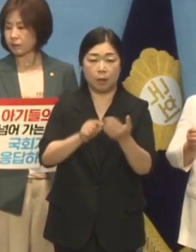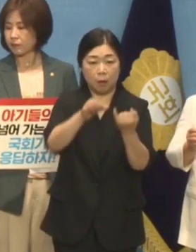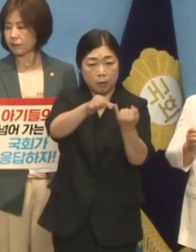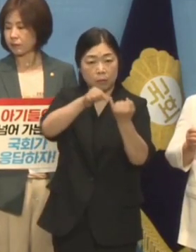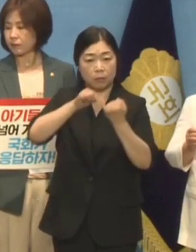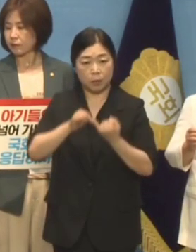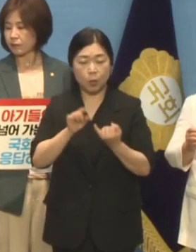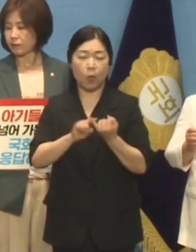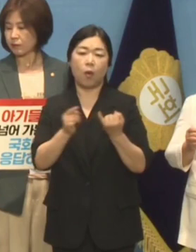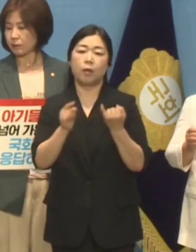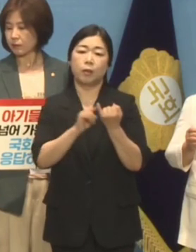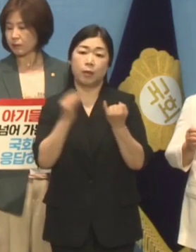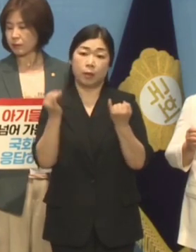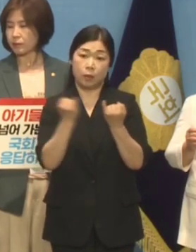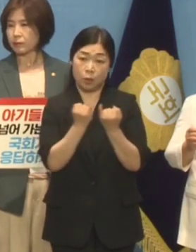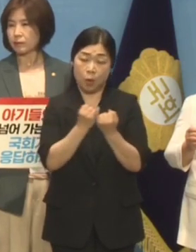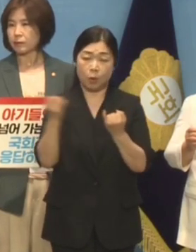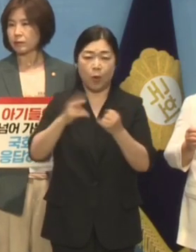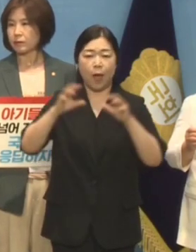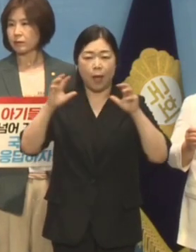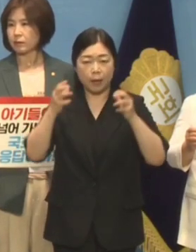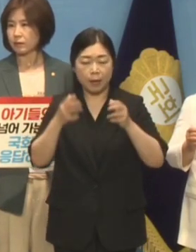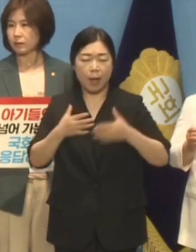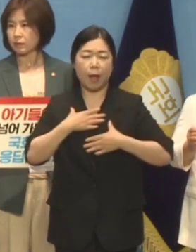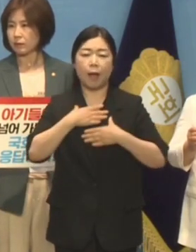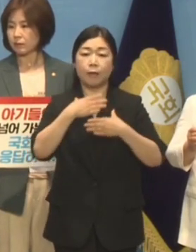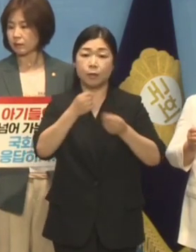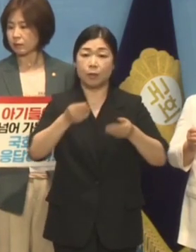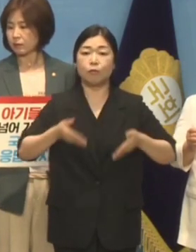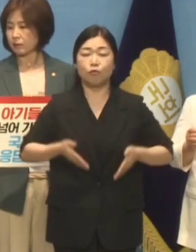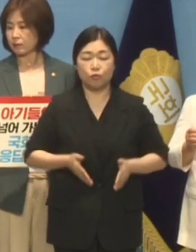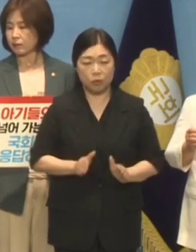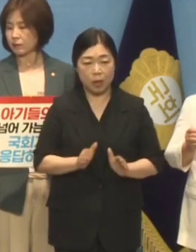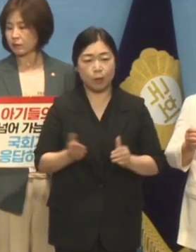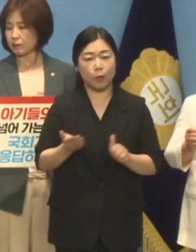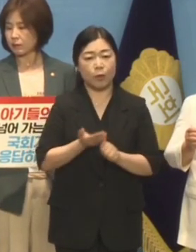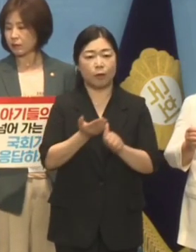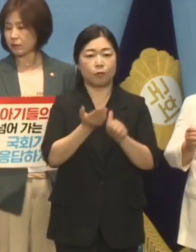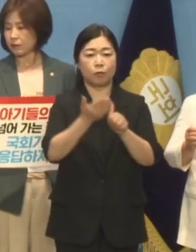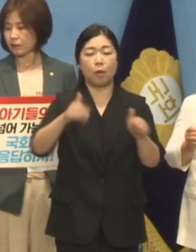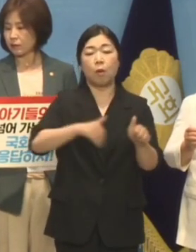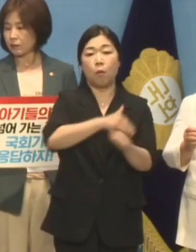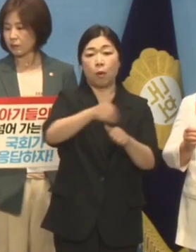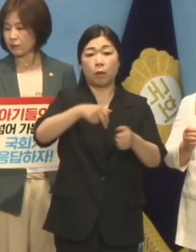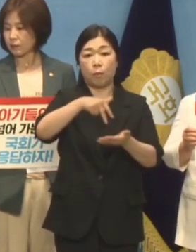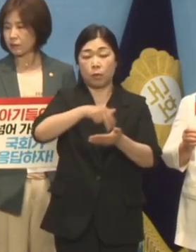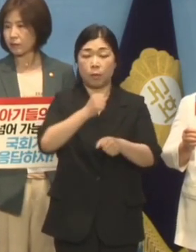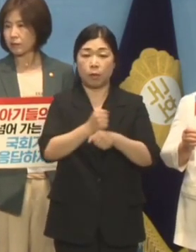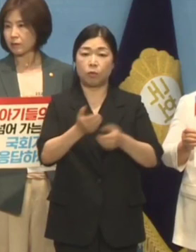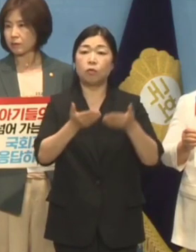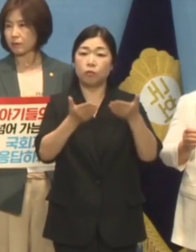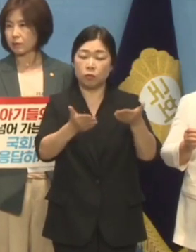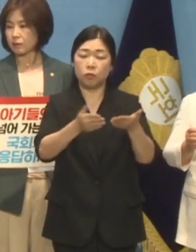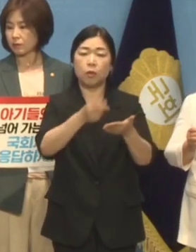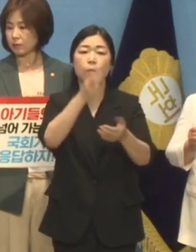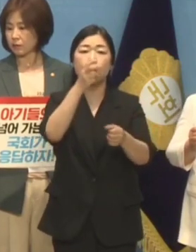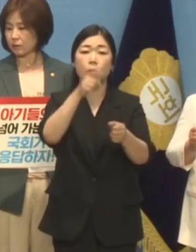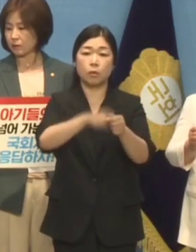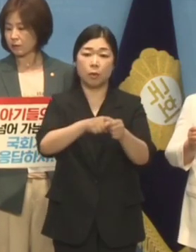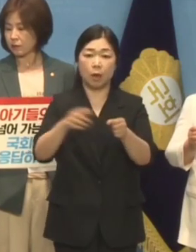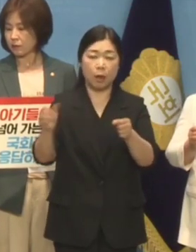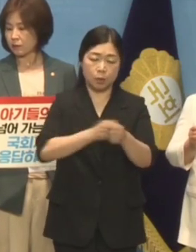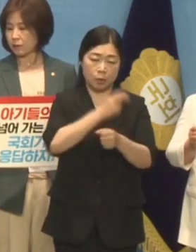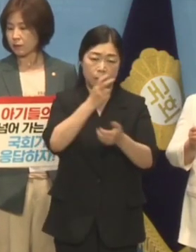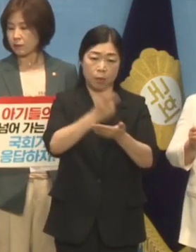들어오게 해서 여성과 아기에게 안전한 출산과 양육 환경을 보장하는 것을 주된 목적으로